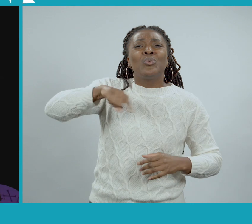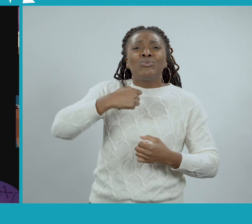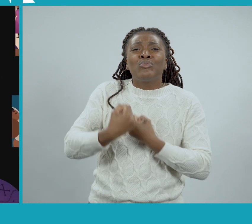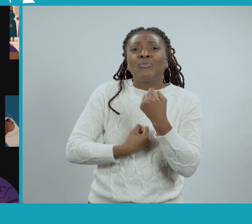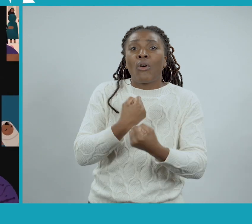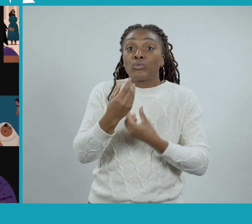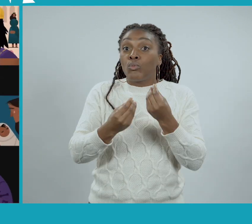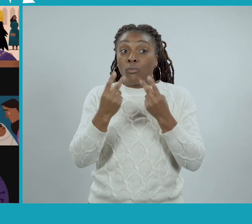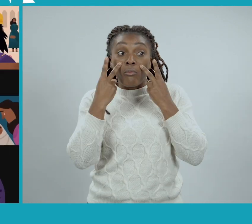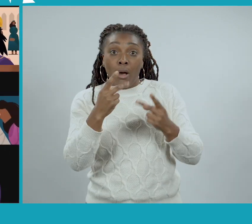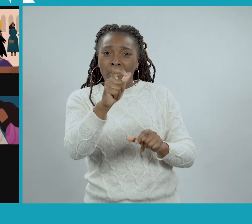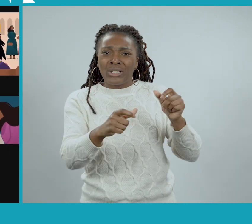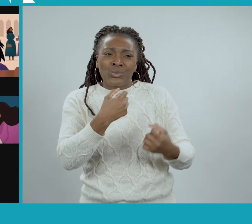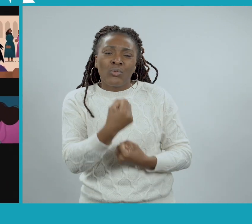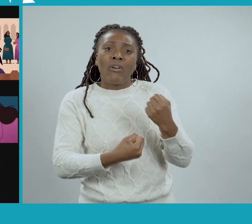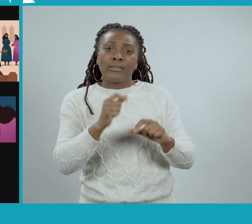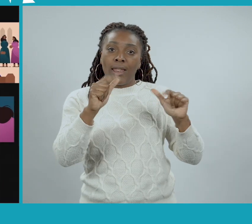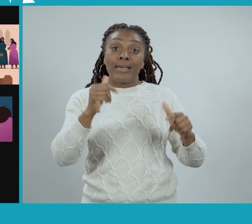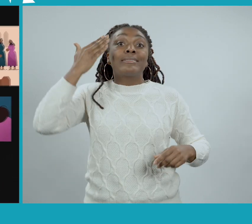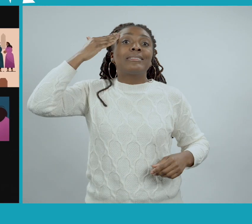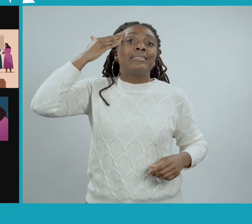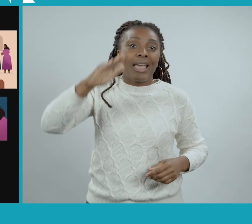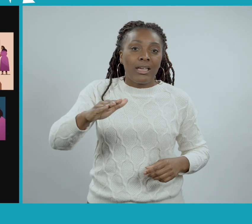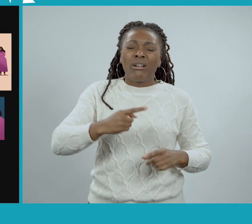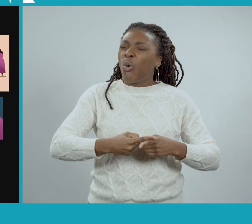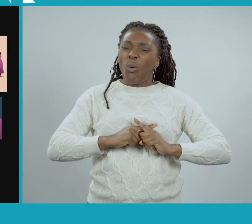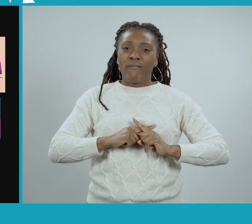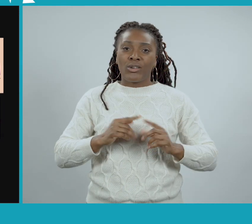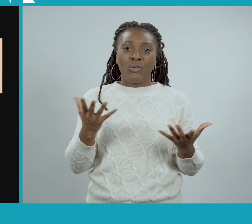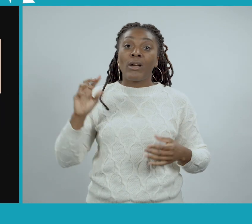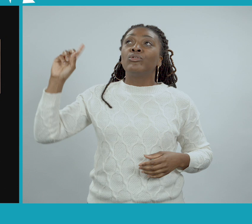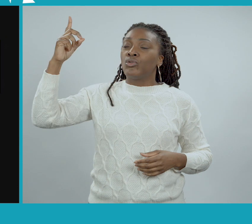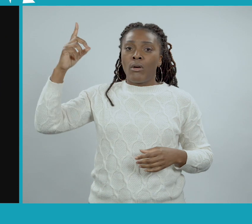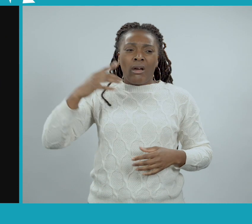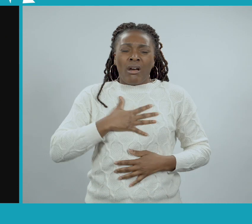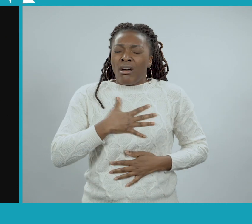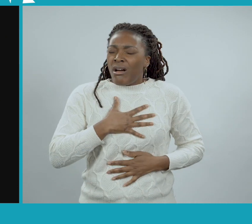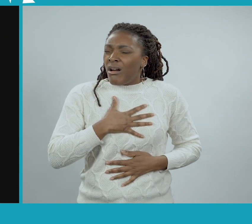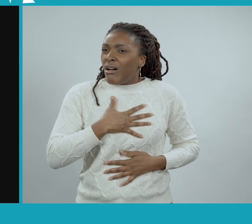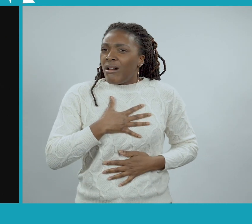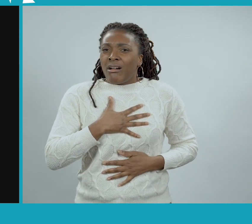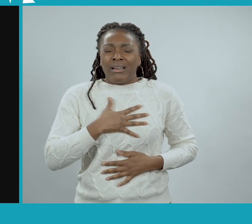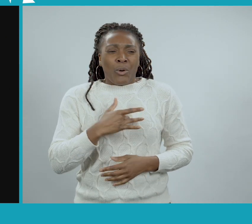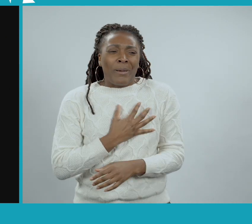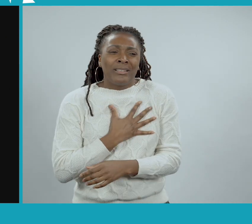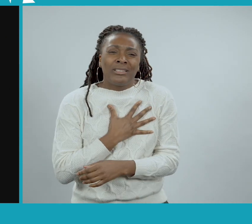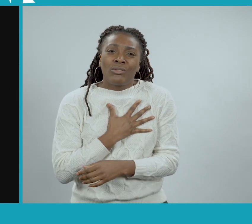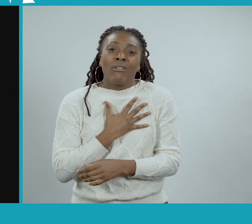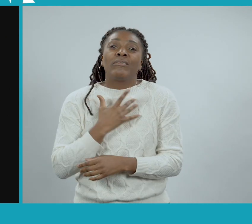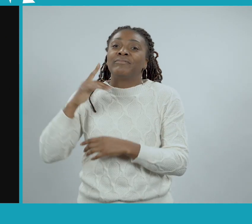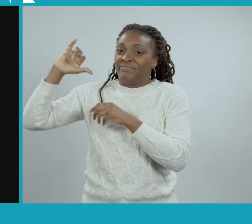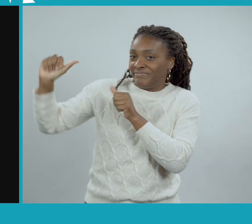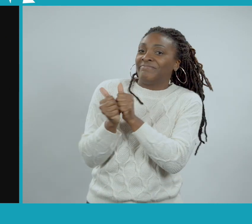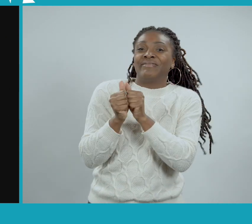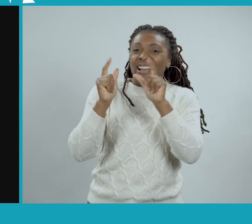voyons les autres souffrir, nous pouvons être convaincus que Dieu est profondément ému au point de